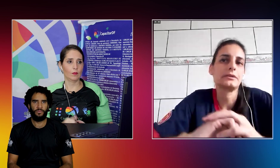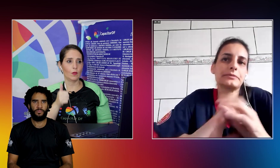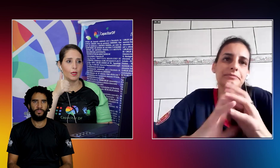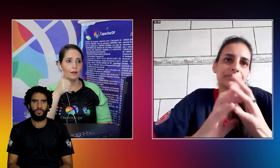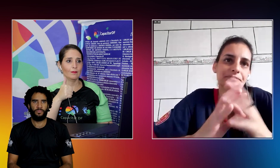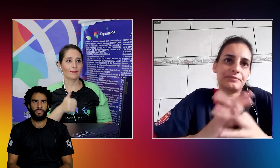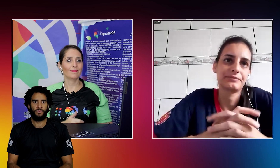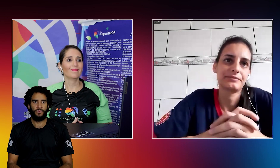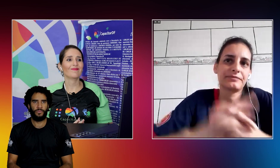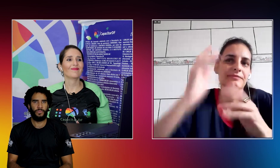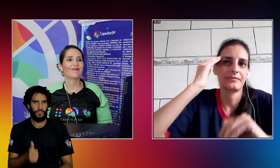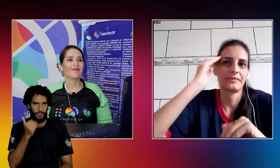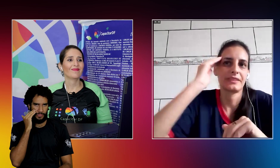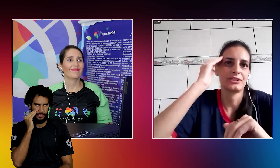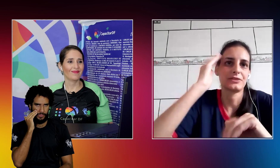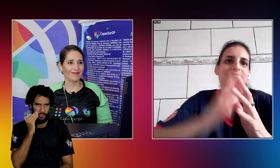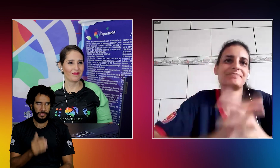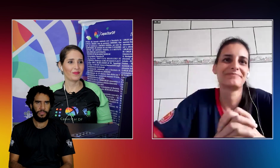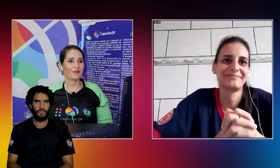Ok?